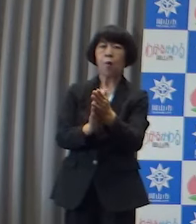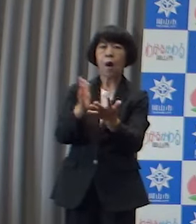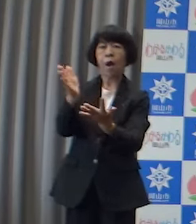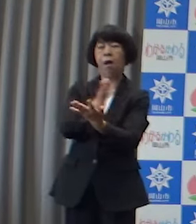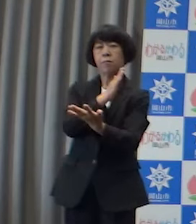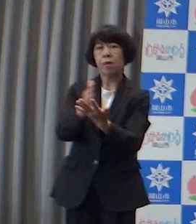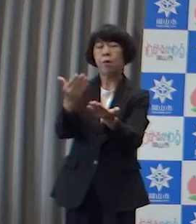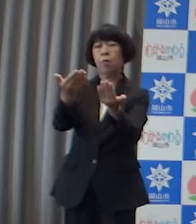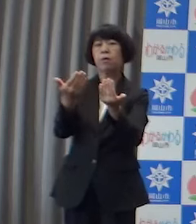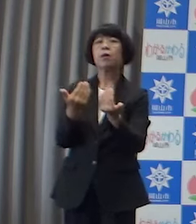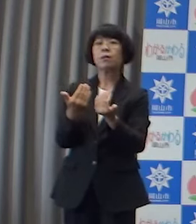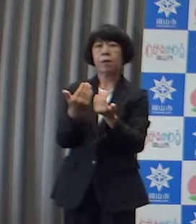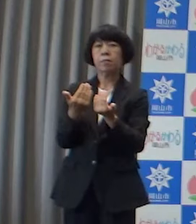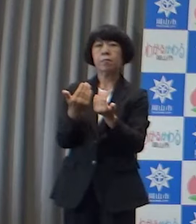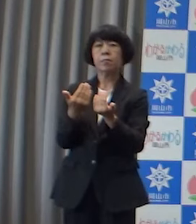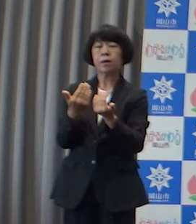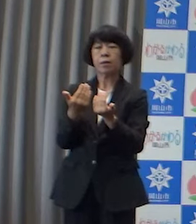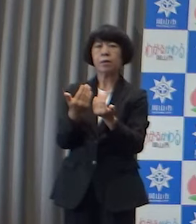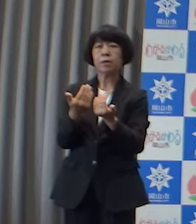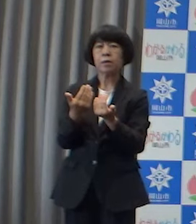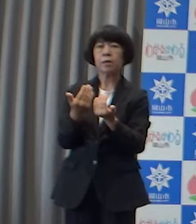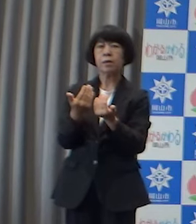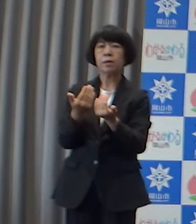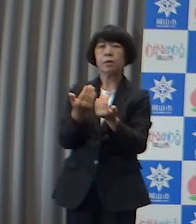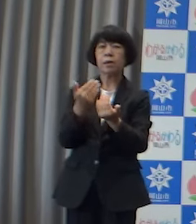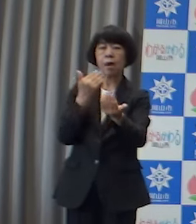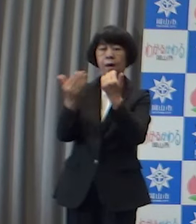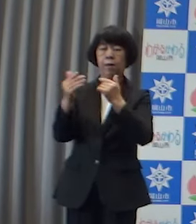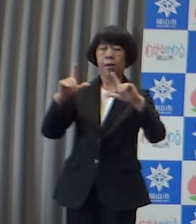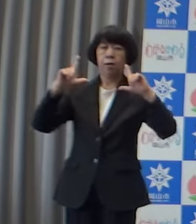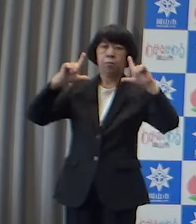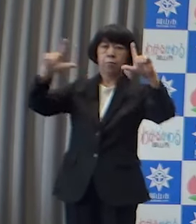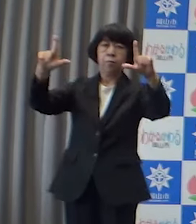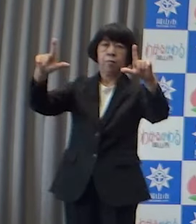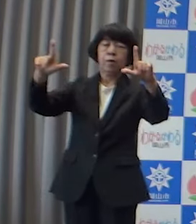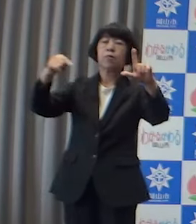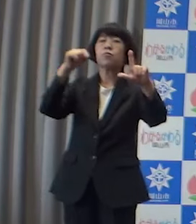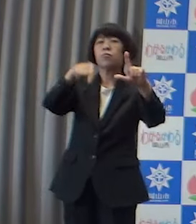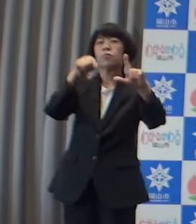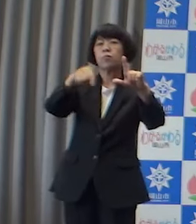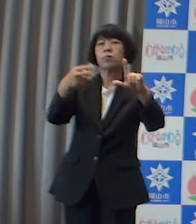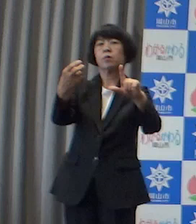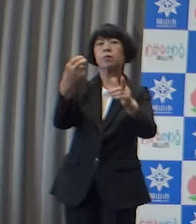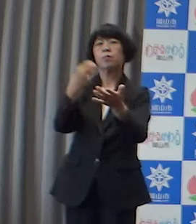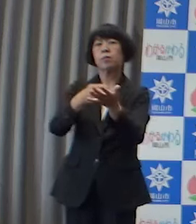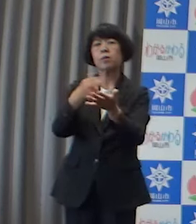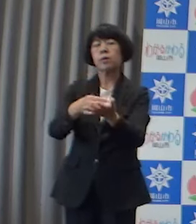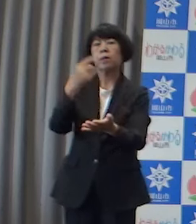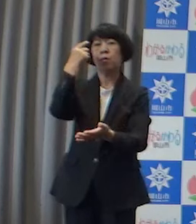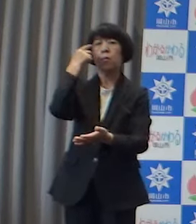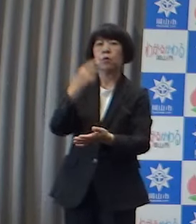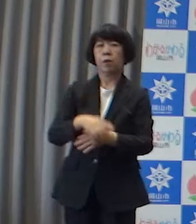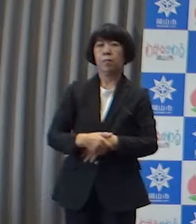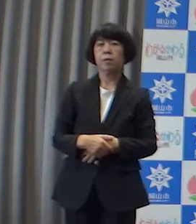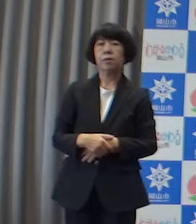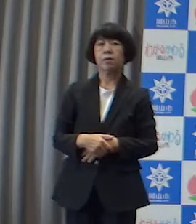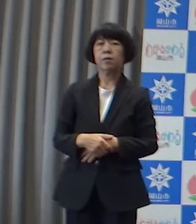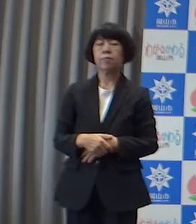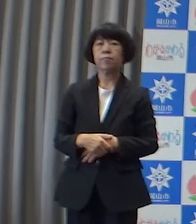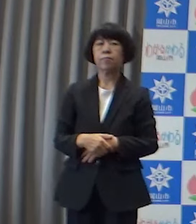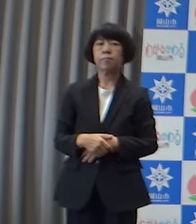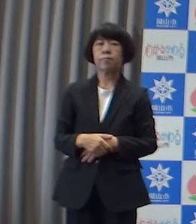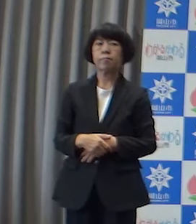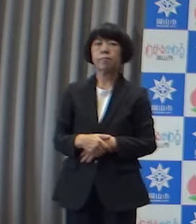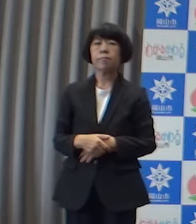さん方に見ていただくっていうのも一つだろうというように思っております。あのそういう面